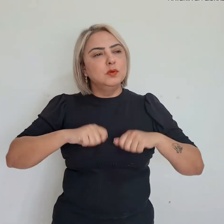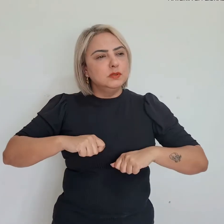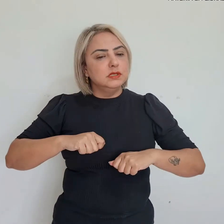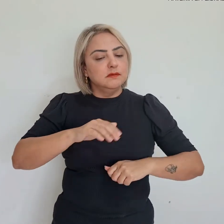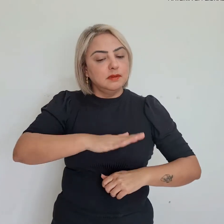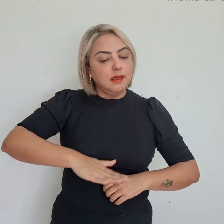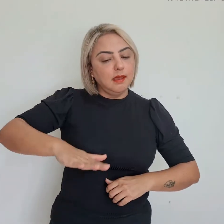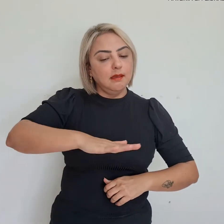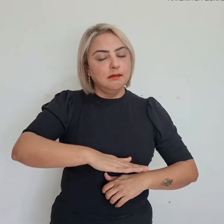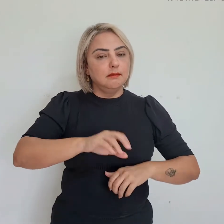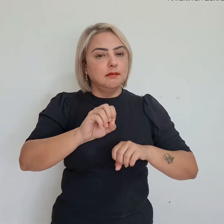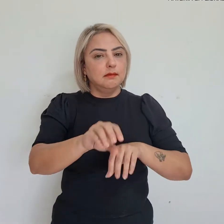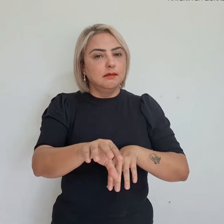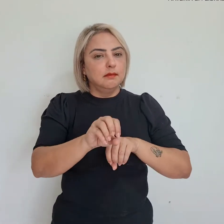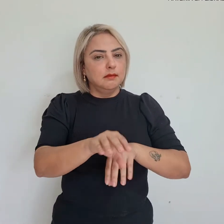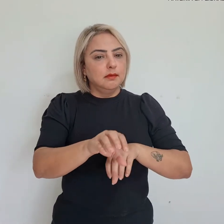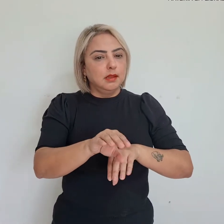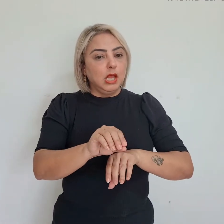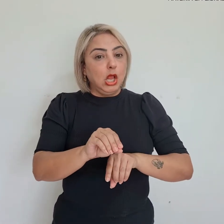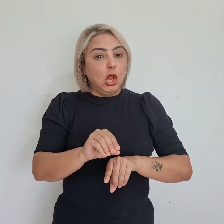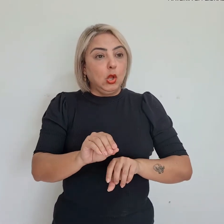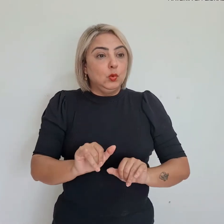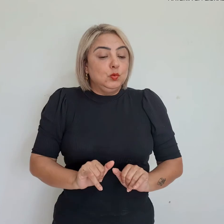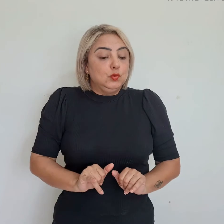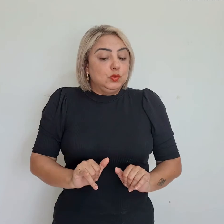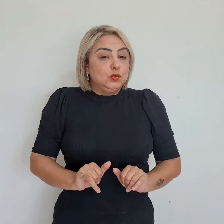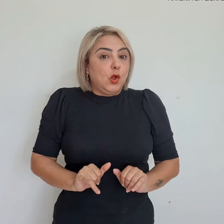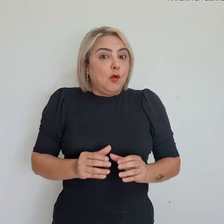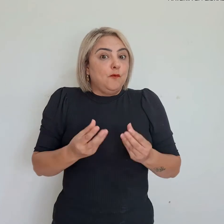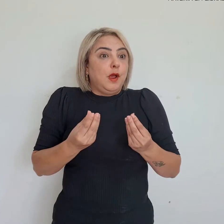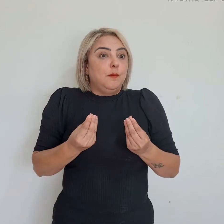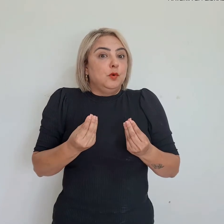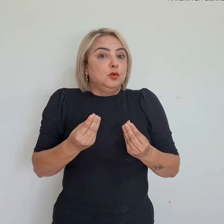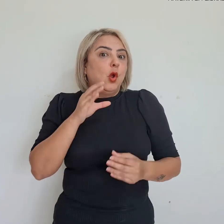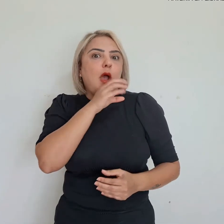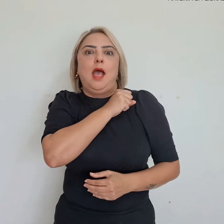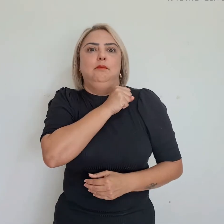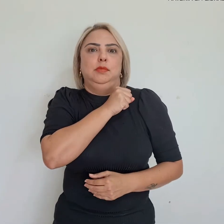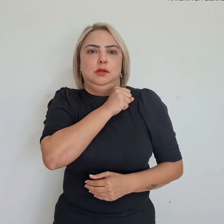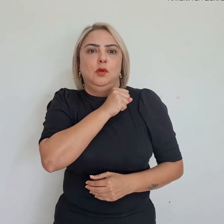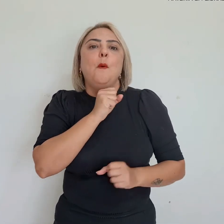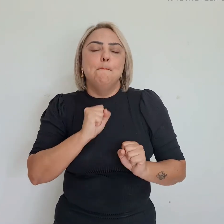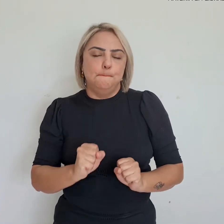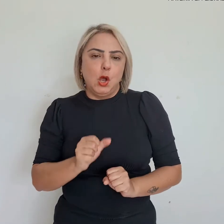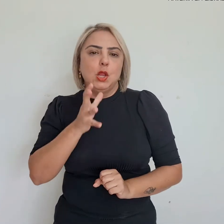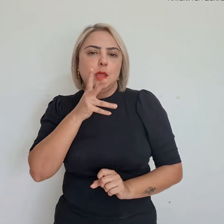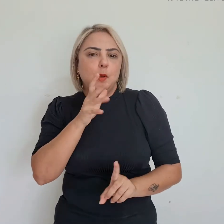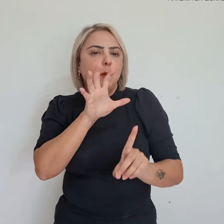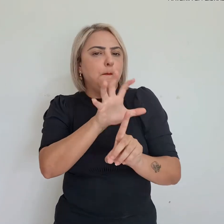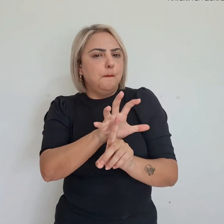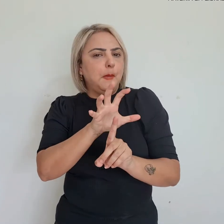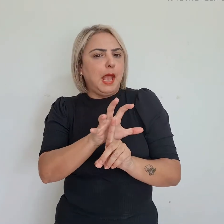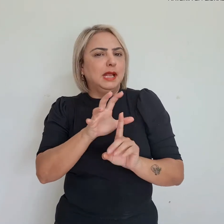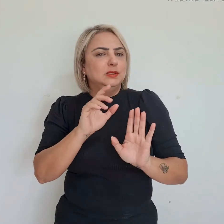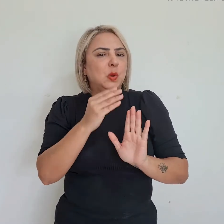que a área educacional não sofra tanto ou de modo tão rápido o impacto